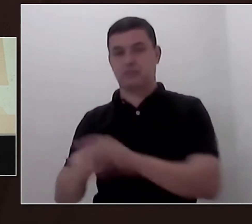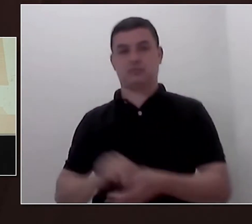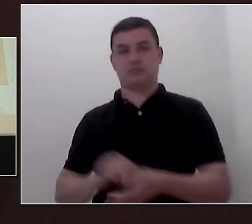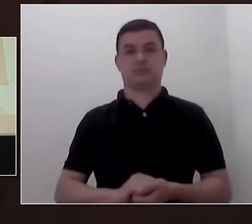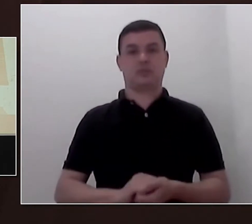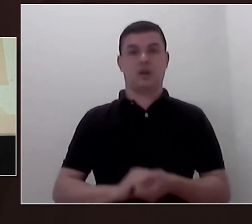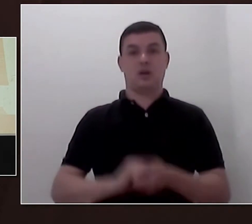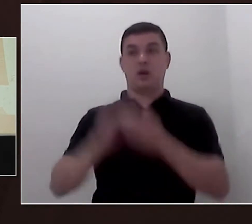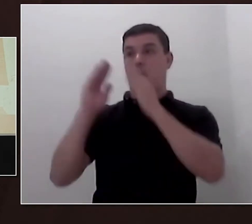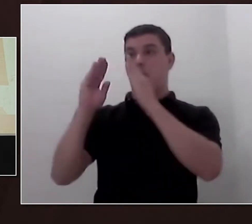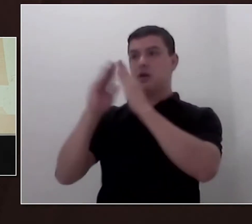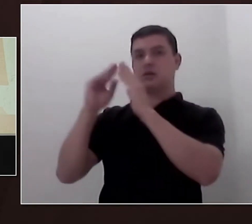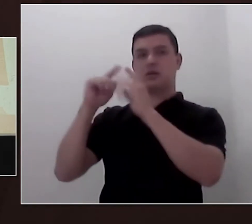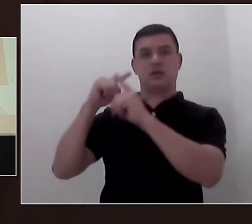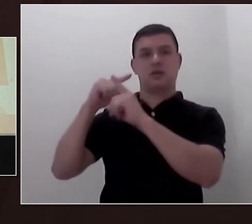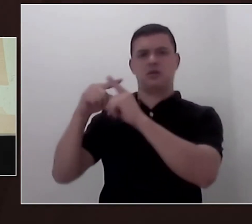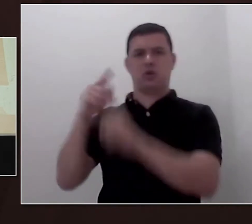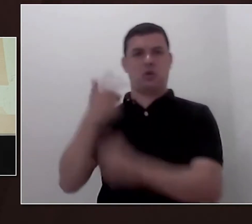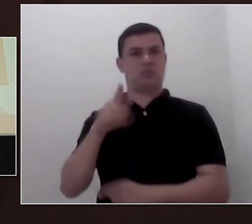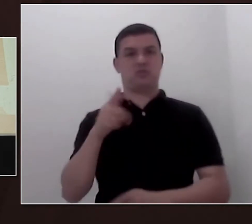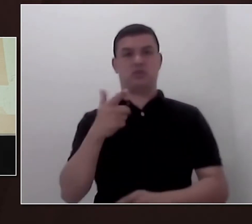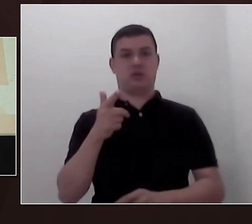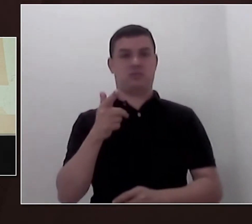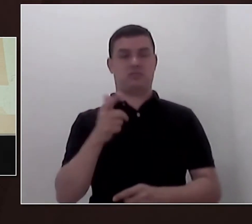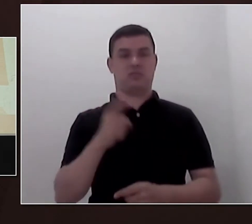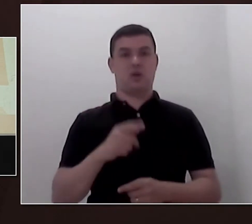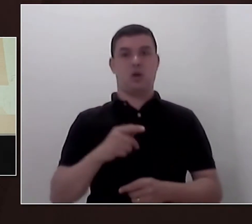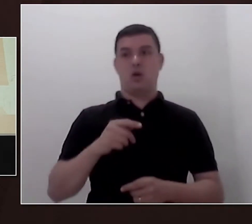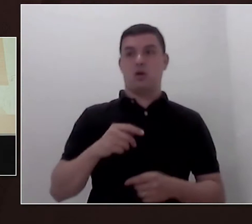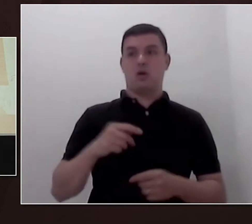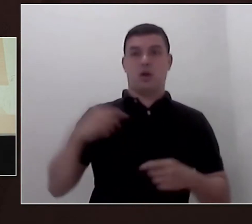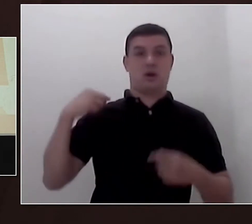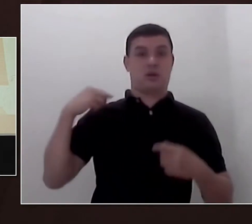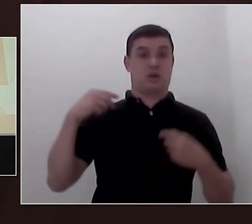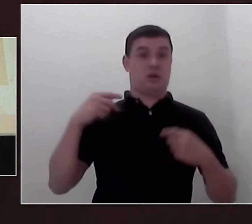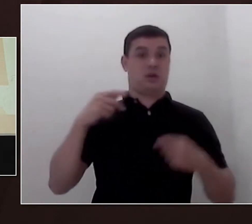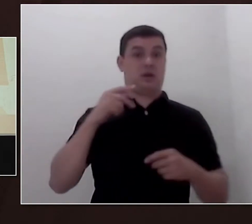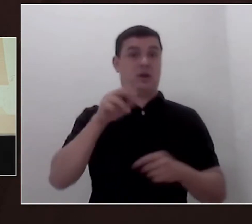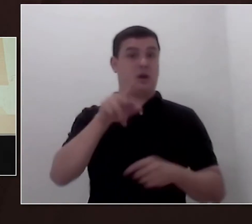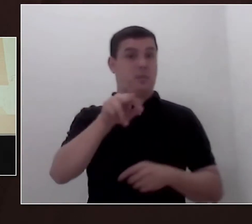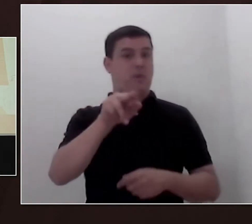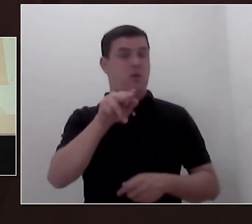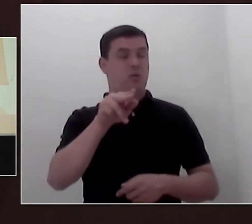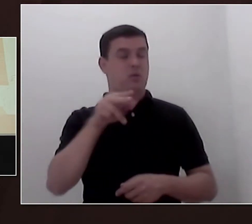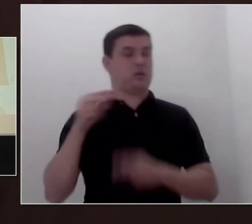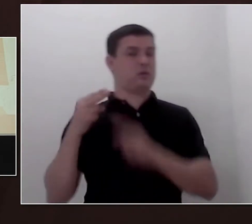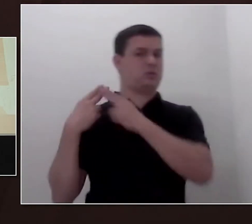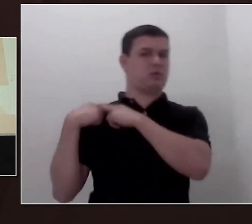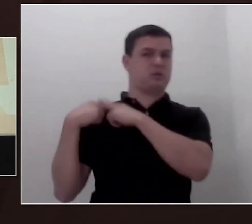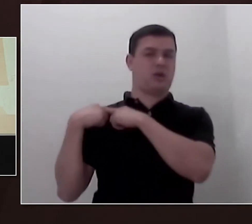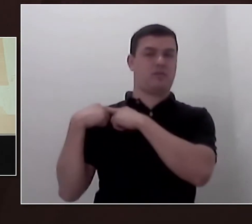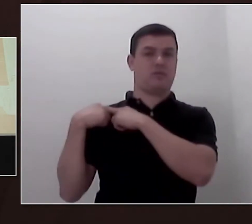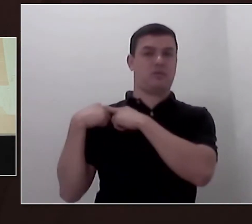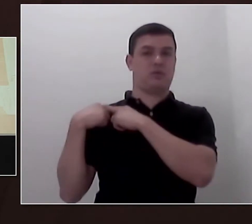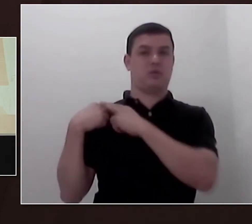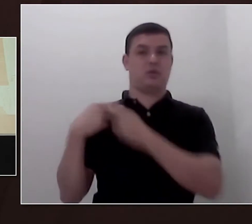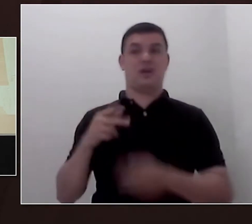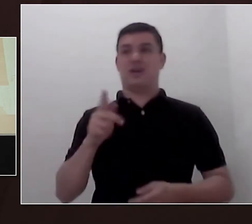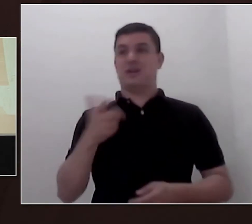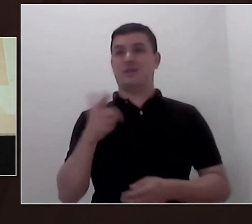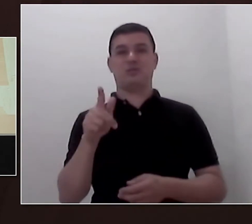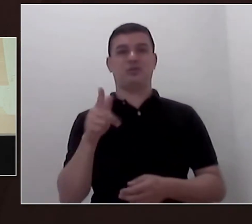mal os bispos receberam cargos no governo, sabe, isso já é